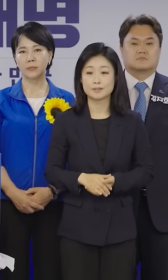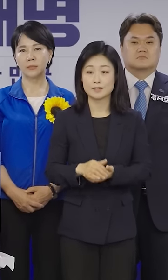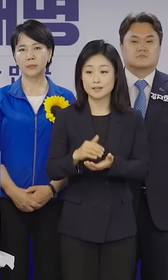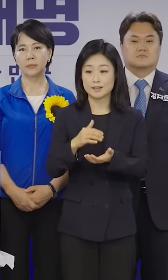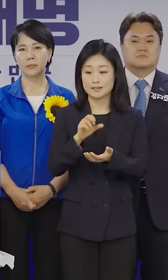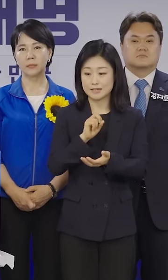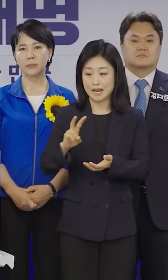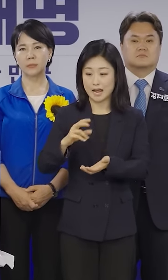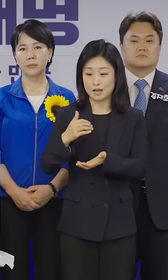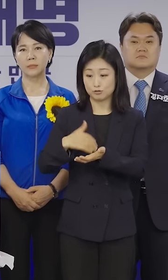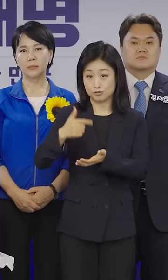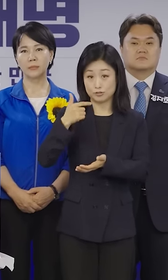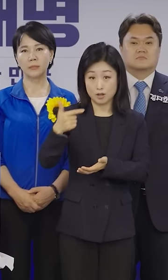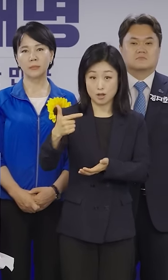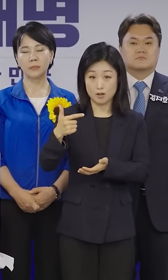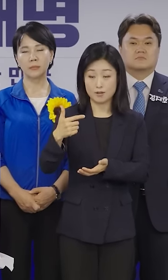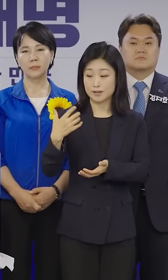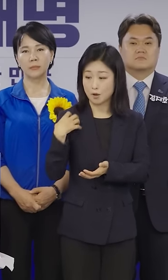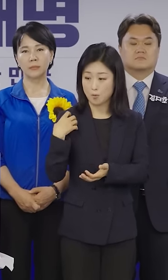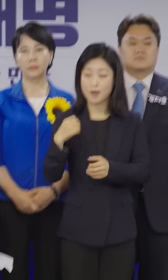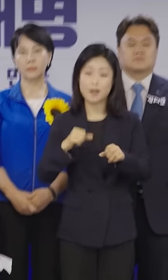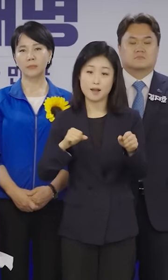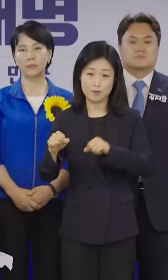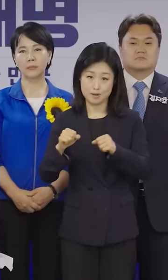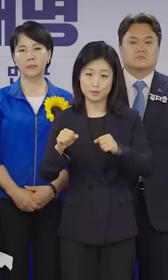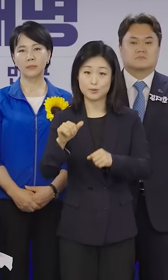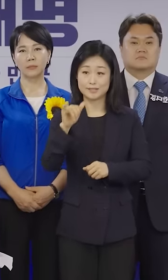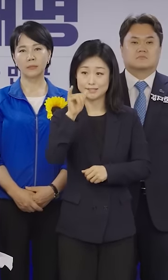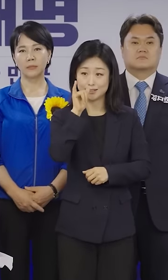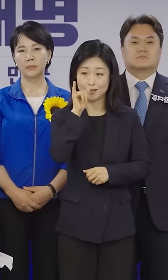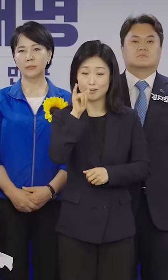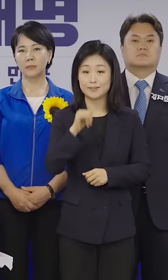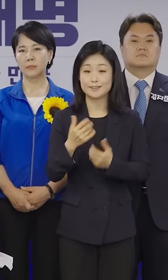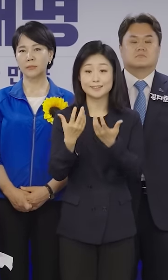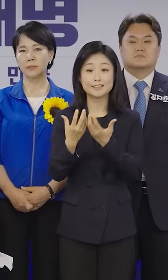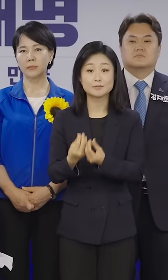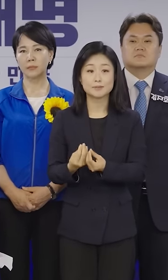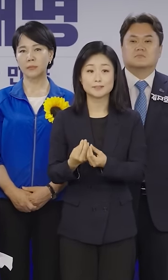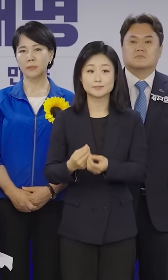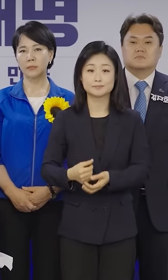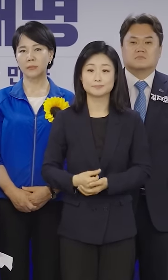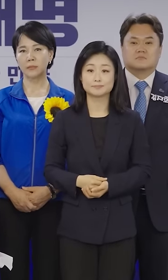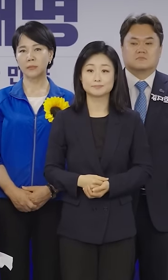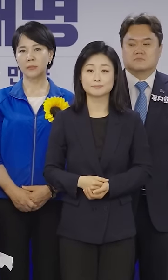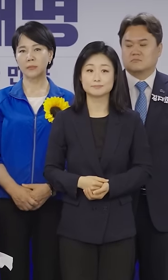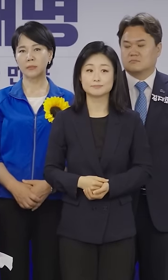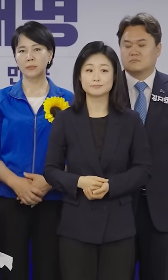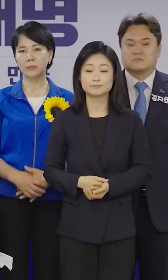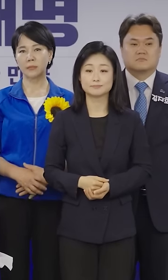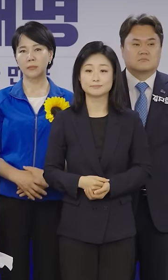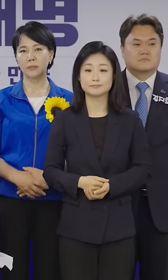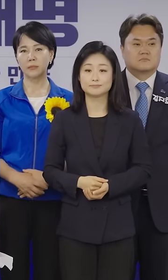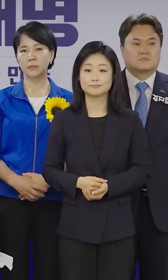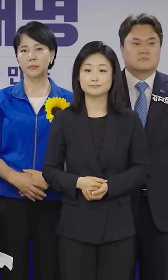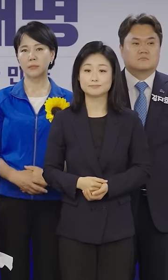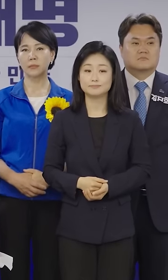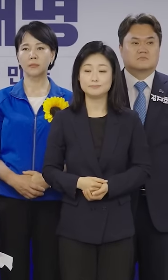다수 야당으로서 할 수 있는 일을 하기 위해서 노력하고 있습니다. 그 대표적인 게 아까